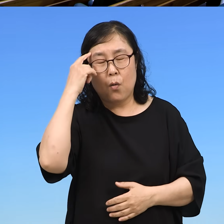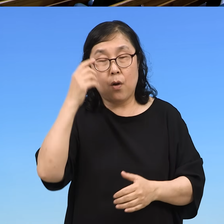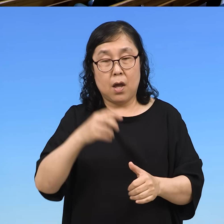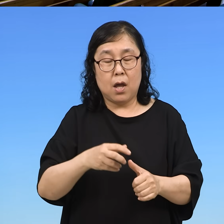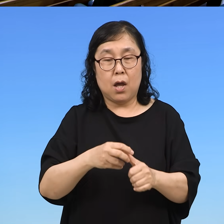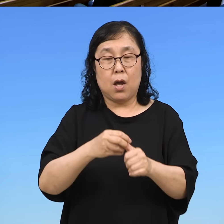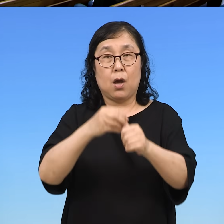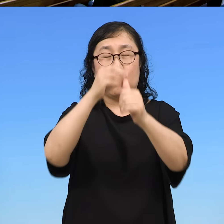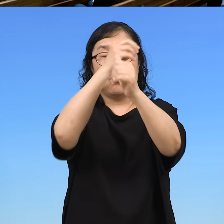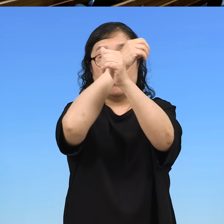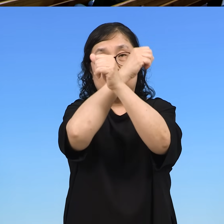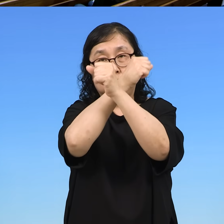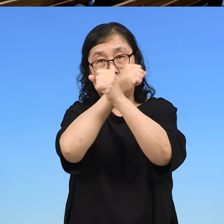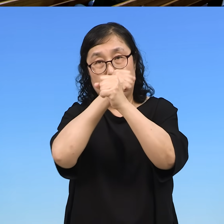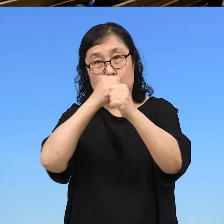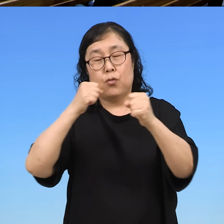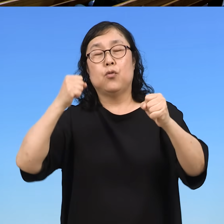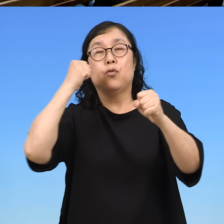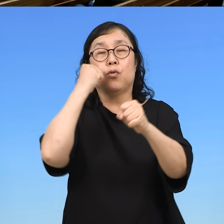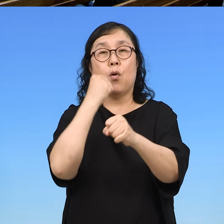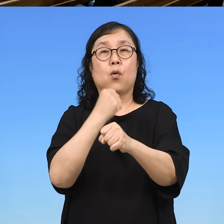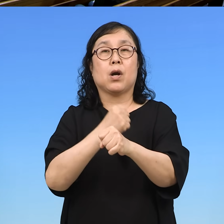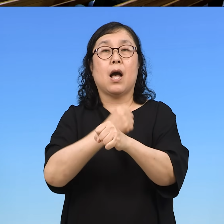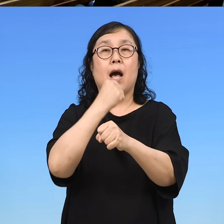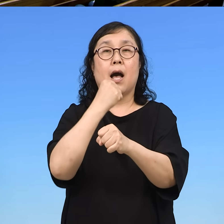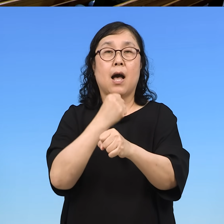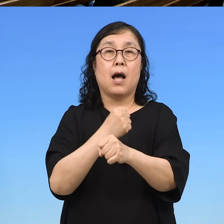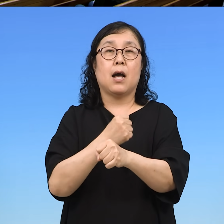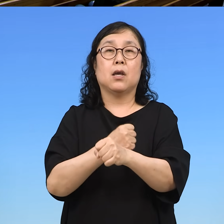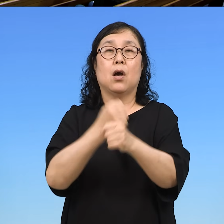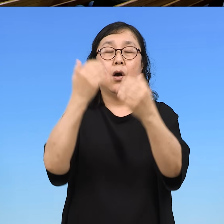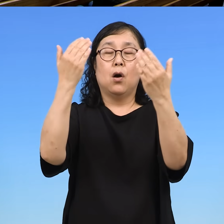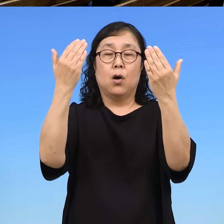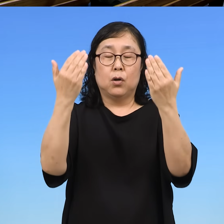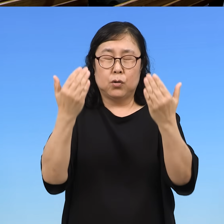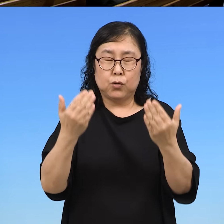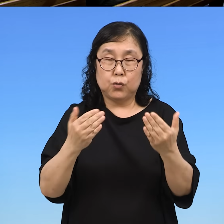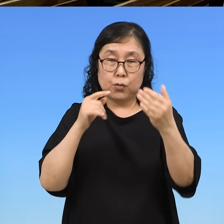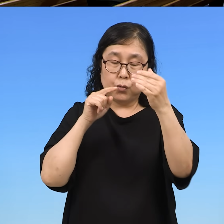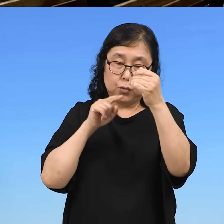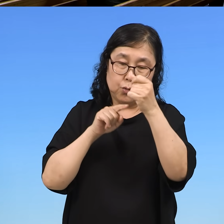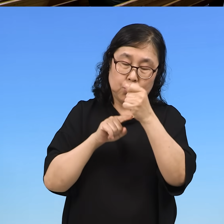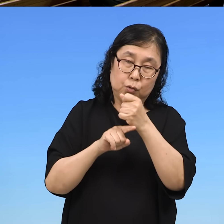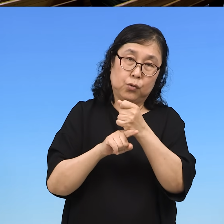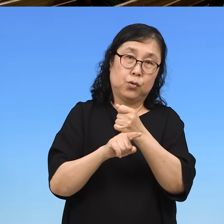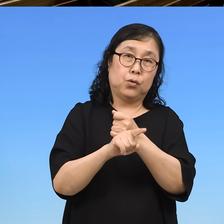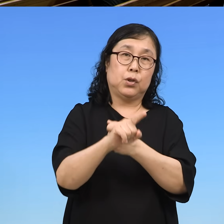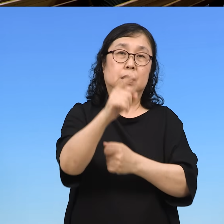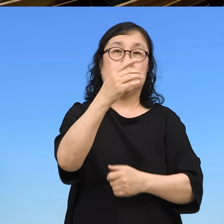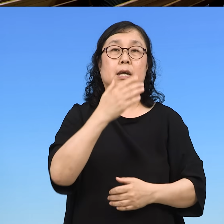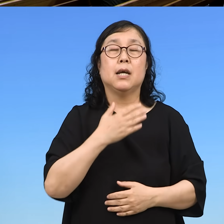구속하여 주는지 난 알 수 없도다.